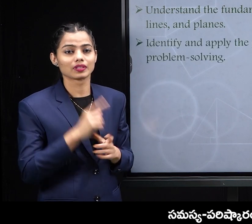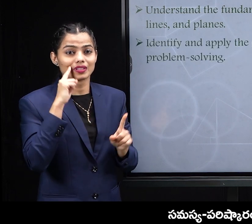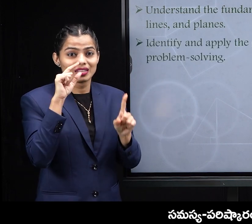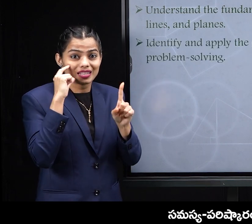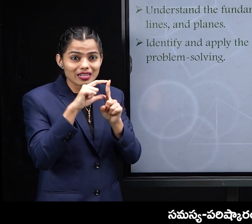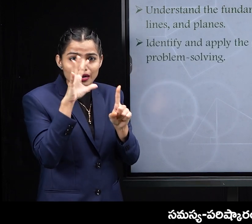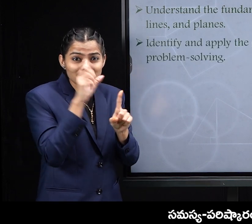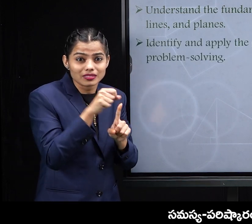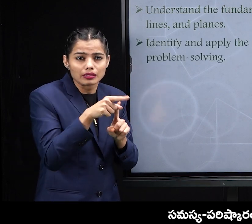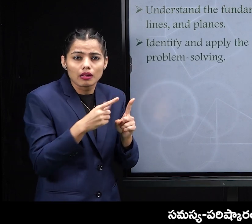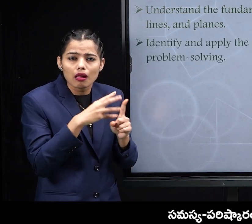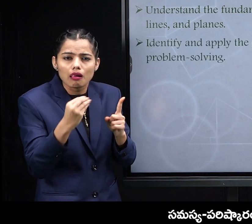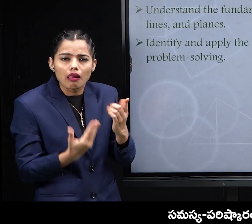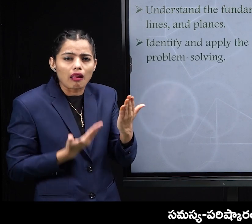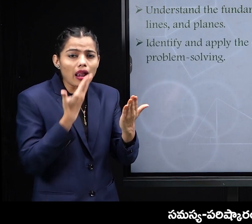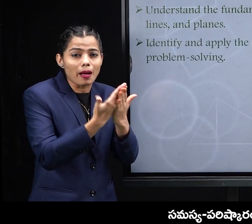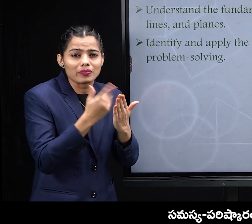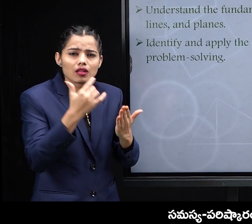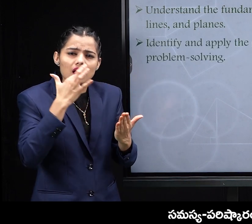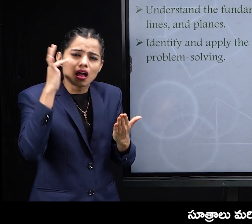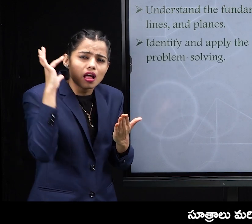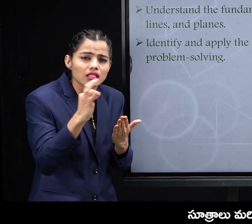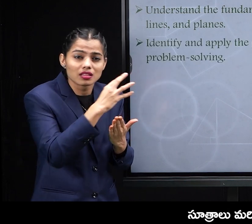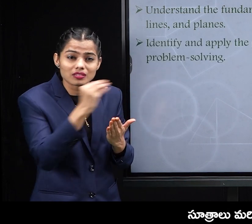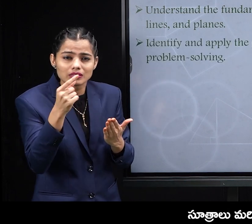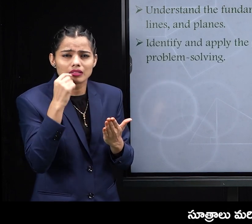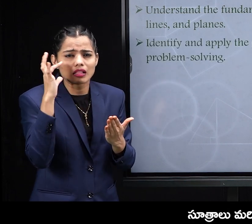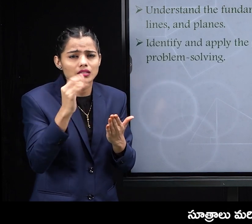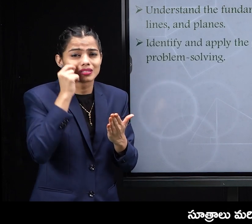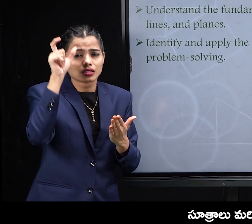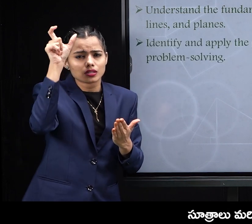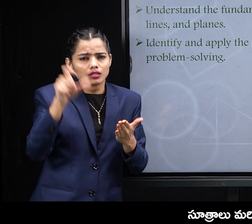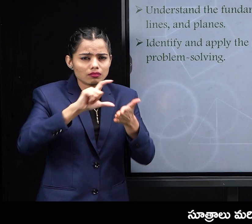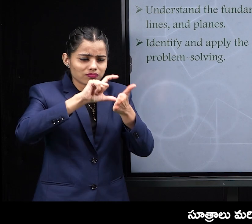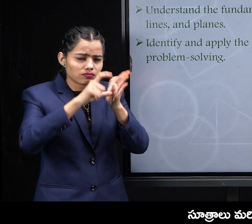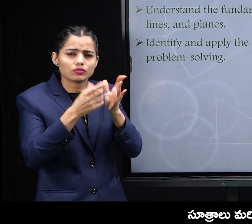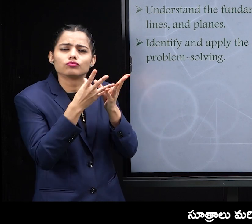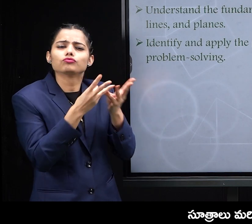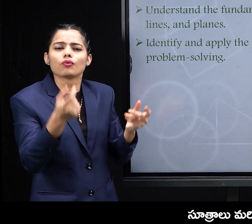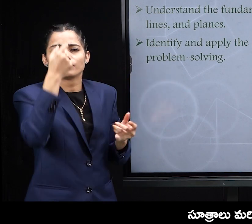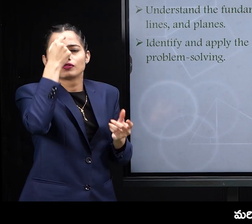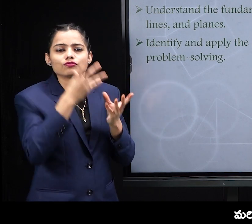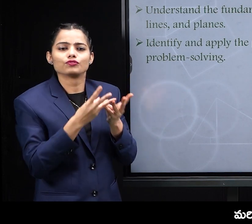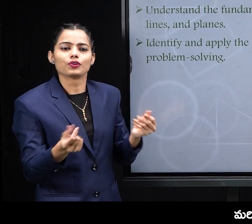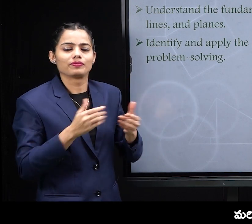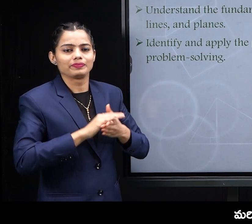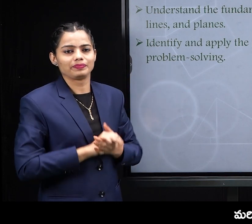పరిష్కారమ్లో యూక్లిడియన జామితి ఉక్క సూత్రాలు మరియు సిద్ధాంతాలను గుర్తించండి మరియు వర్తింప